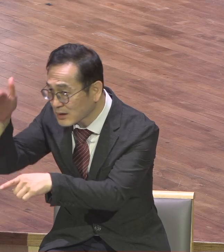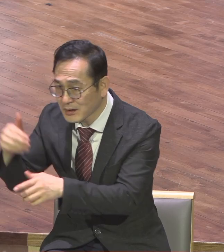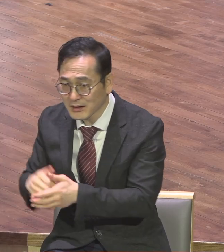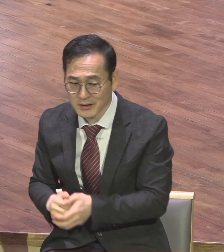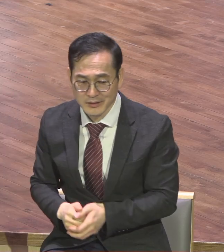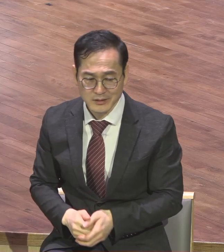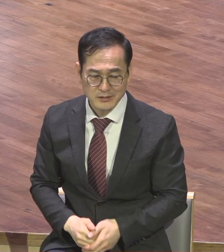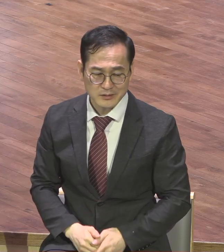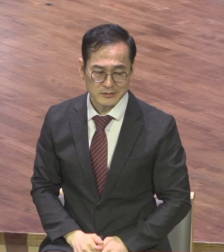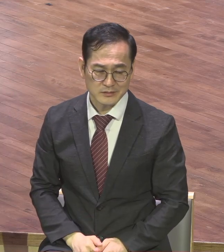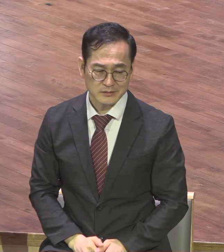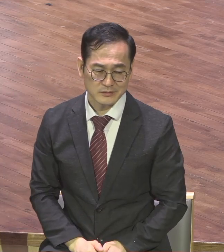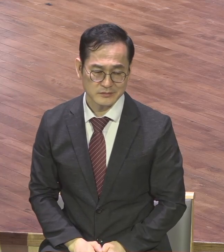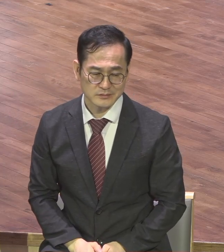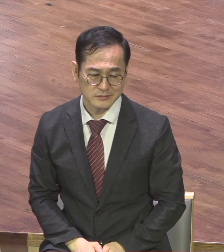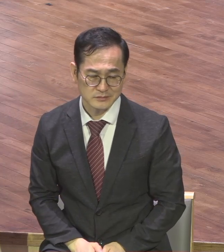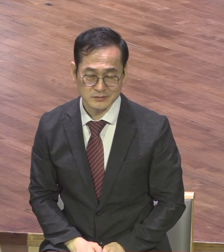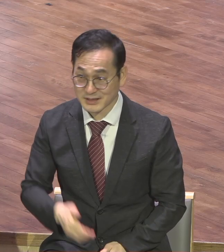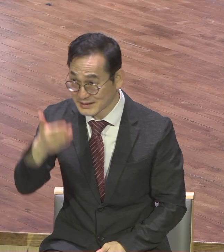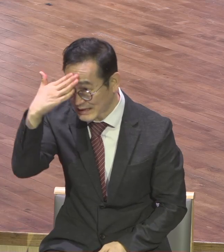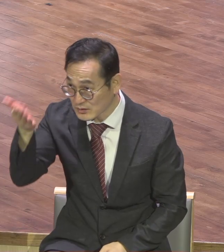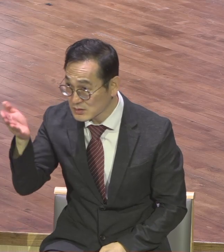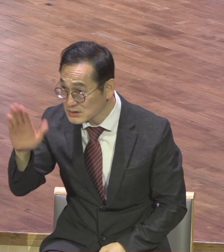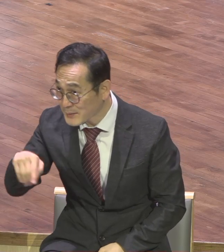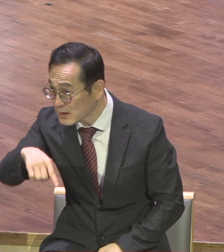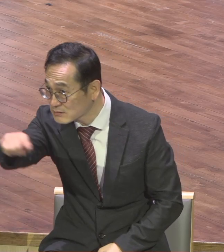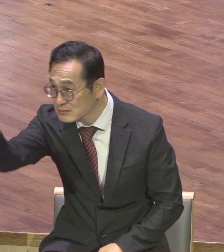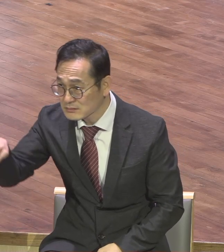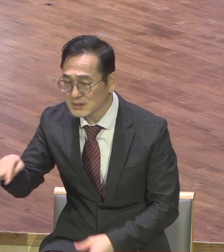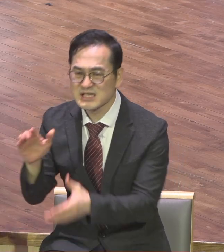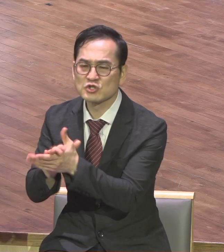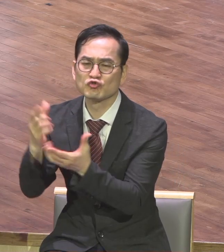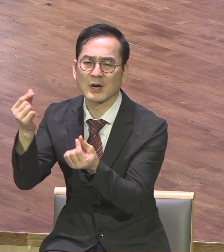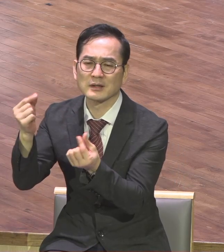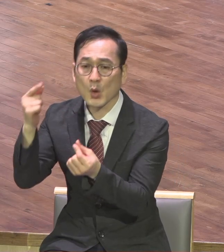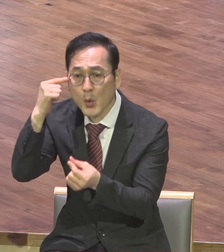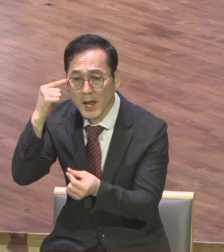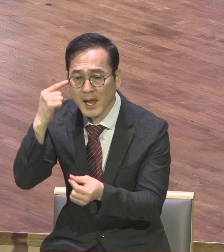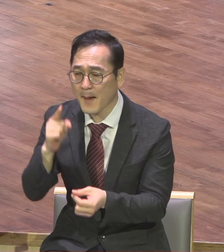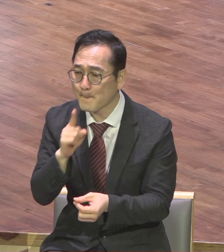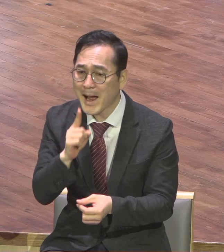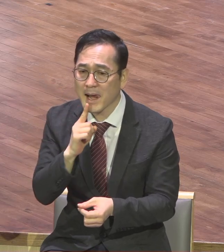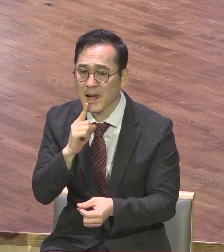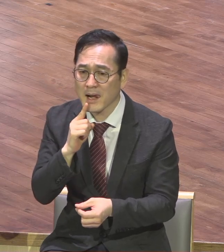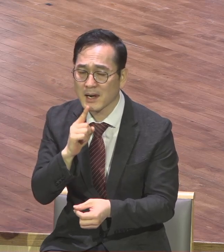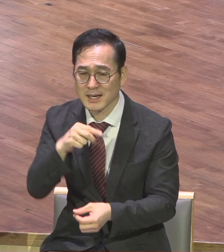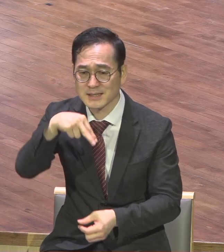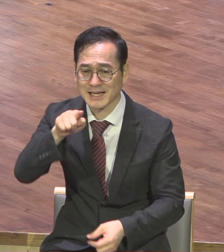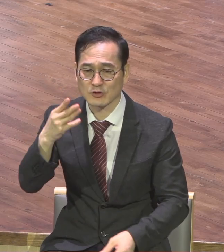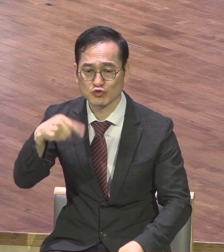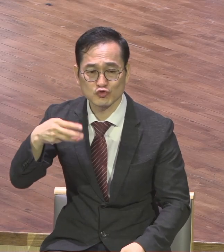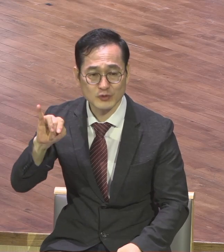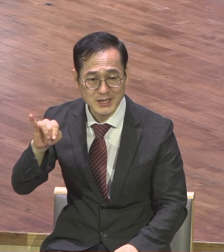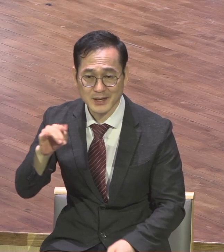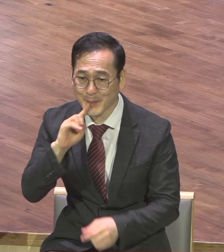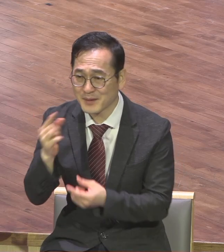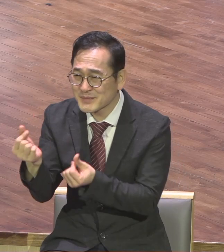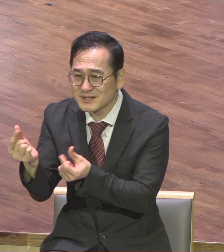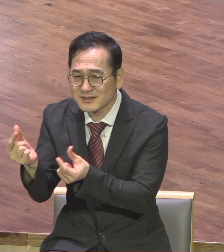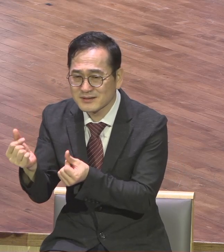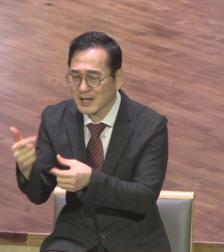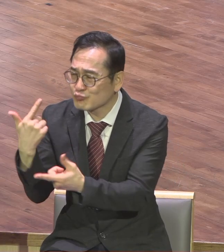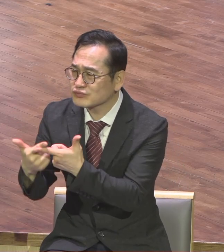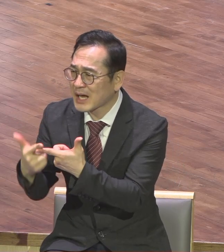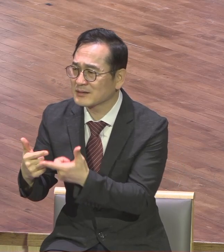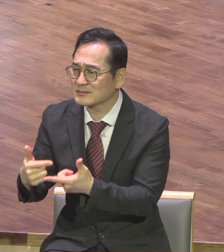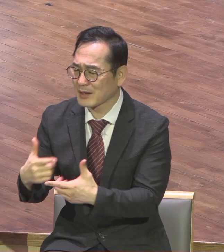늘 보던 친구 같아요. 그 문화가 같으니까 말을 막 그냥 내 문화 스타일로 하면 똑같이 맞아떨어지니까. 근데 평생